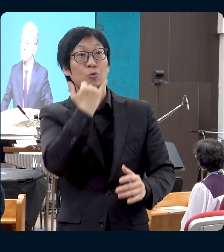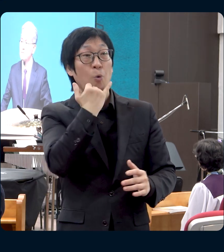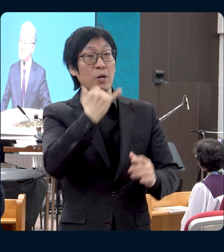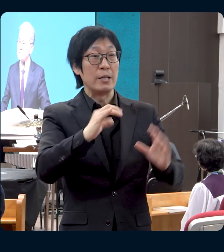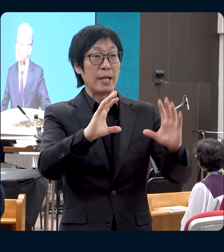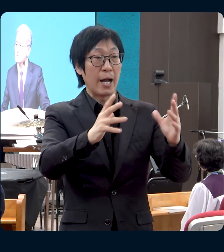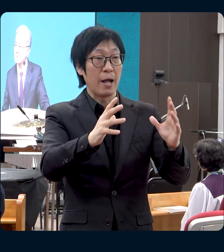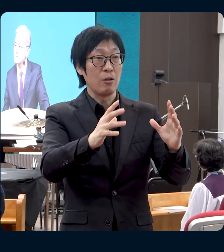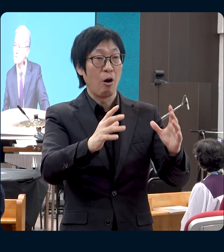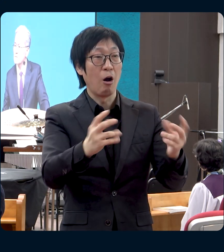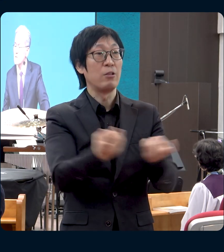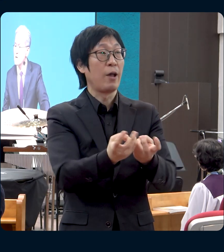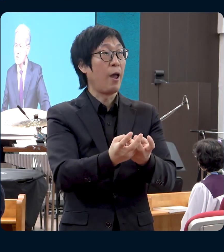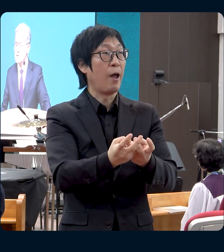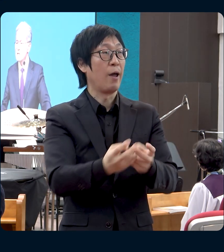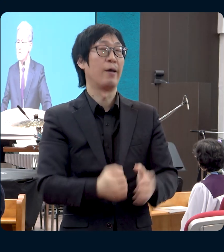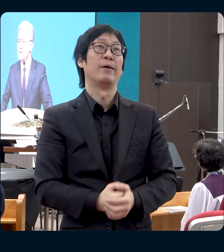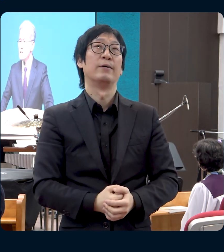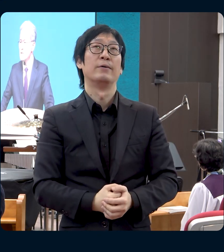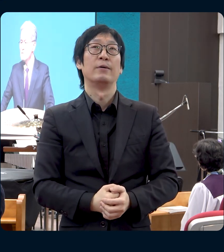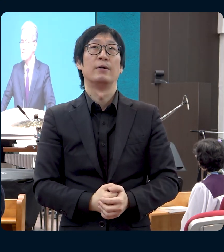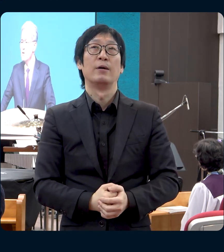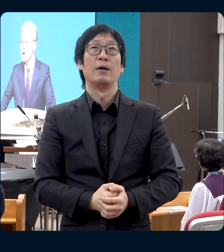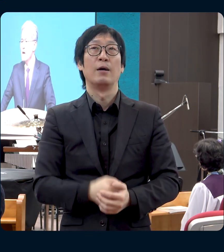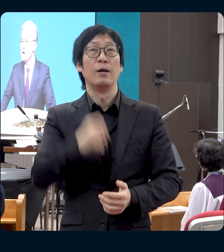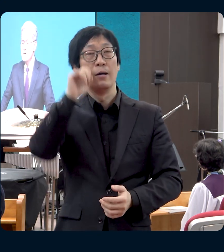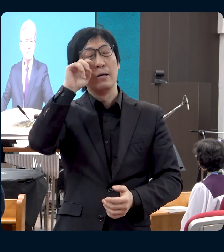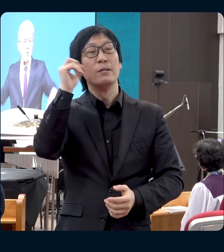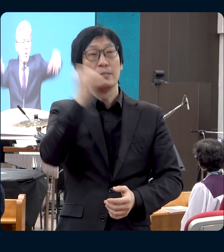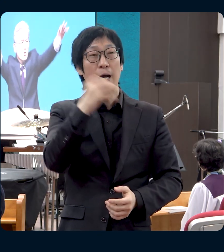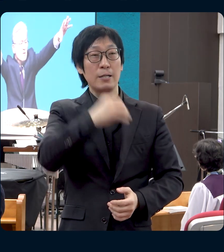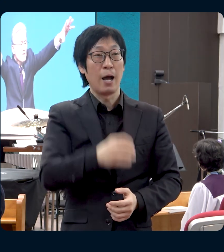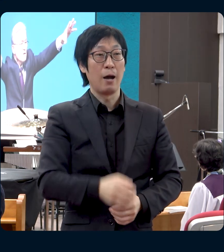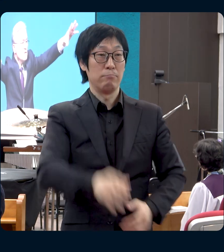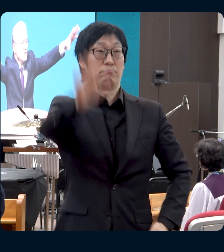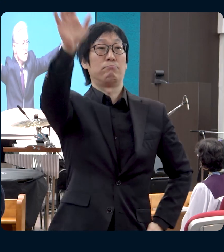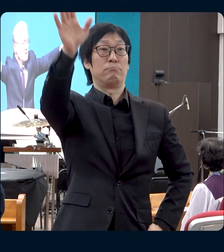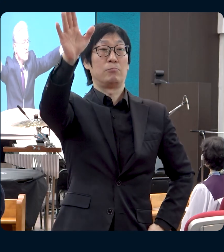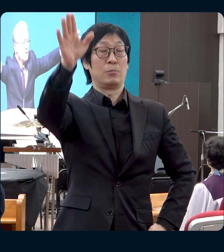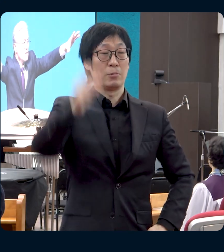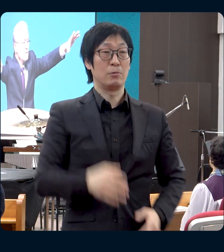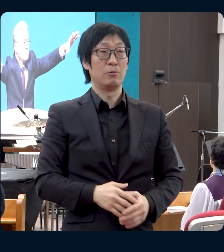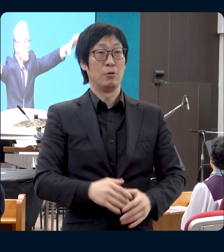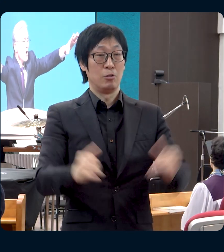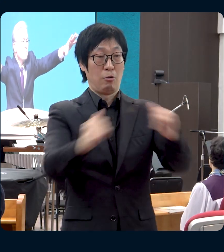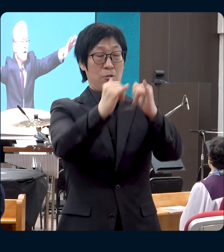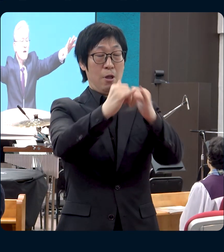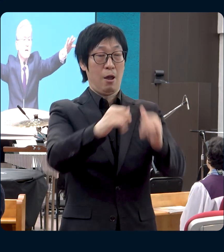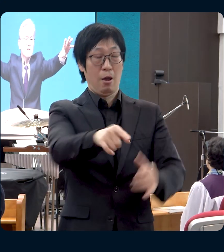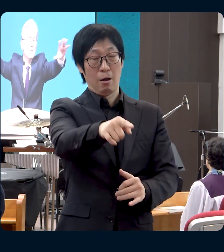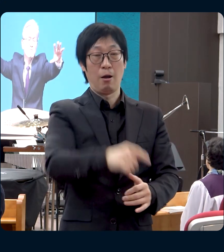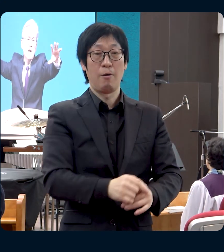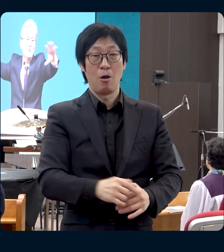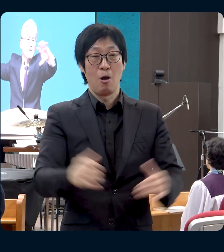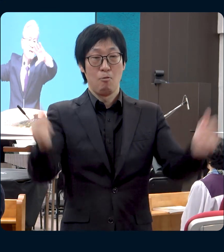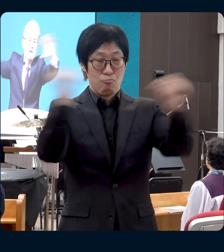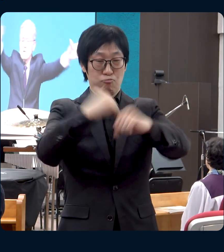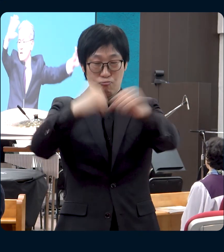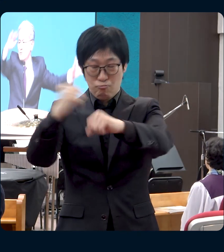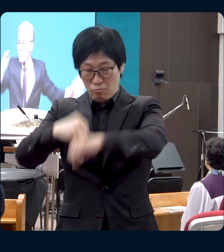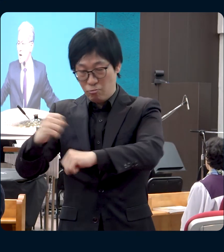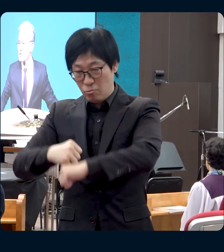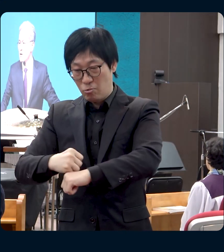있습니까? 그 시대는 그냥 히틀러의 그 모든 그런 그 미호 앞에 그냥 집단으로